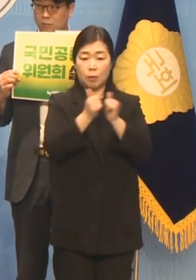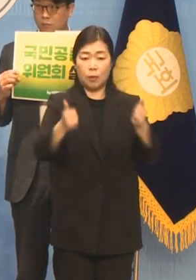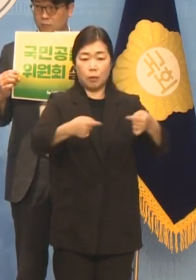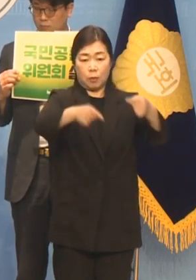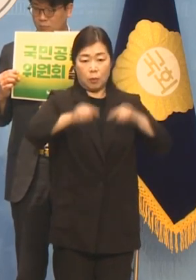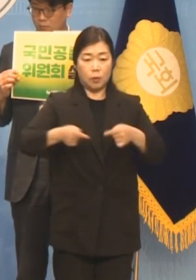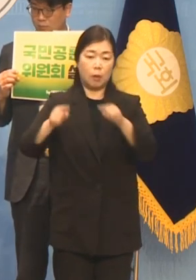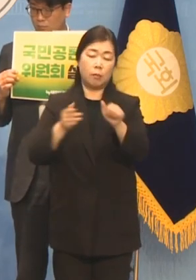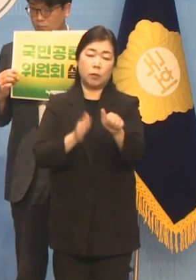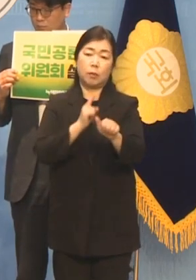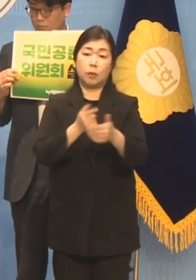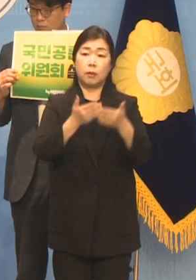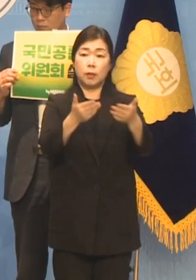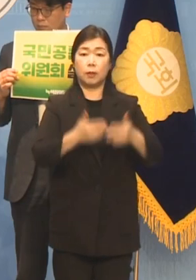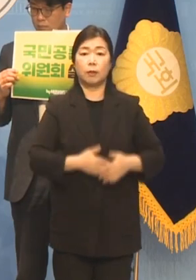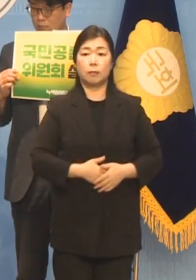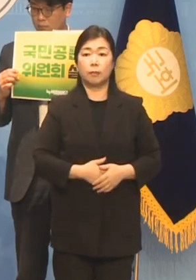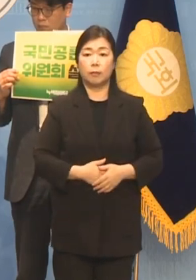동참을 호소합니다.